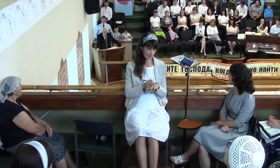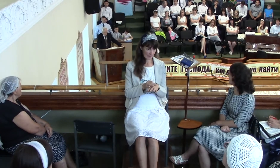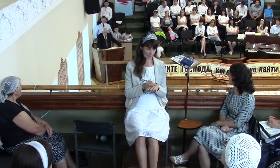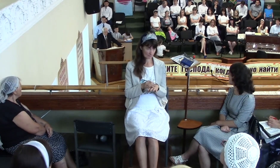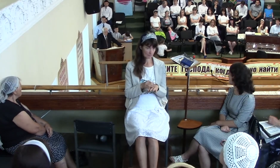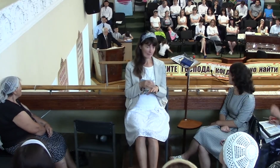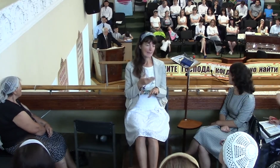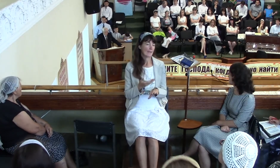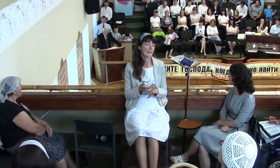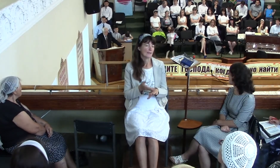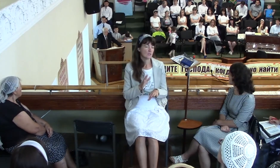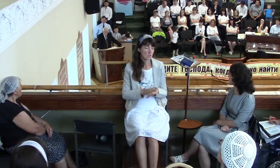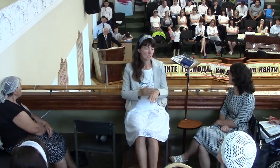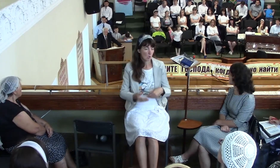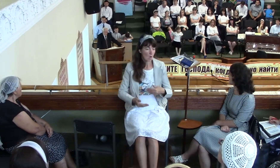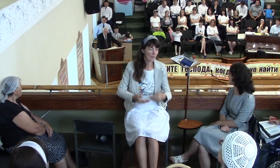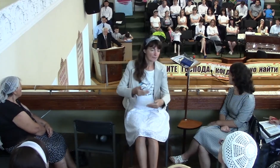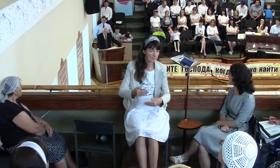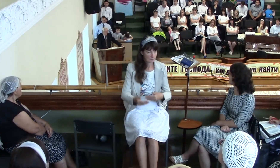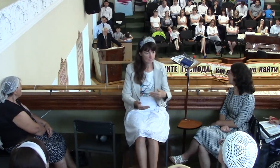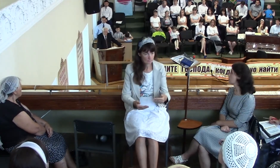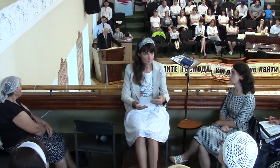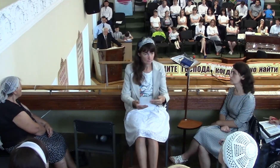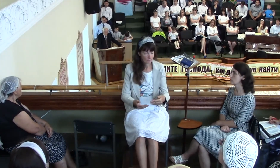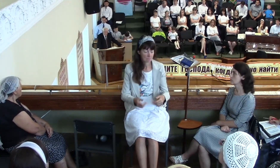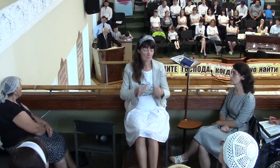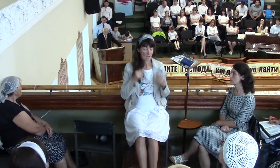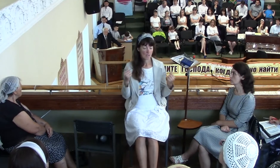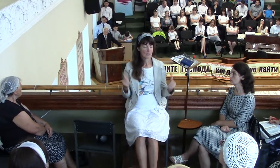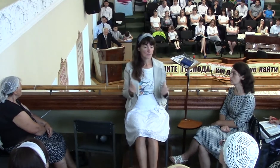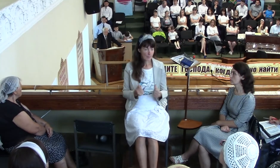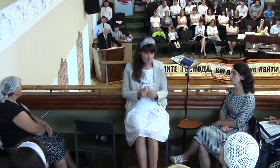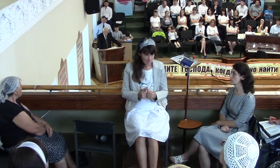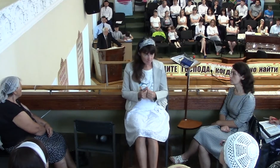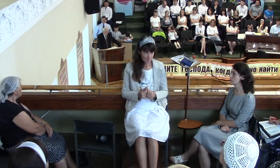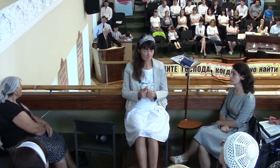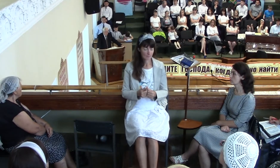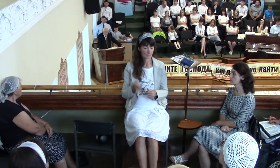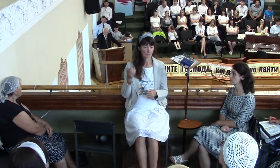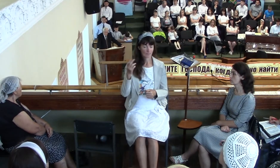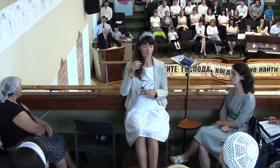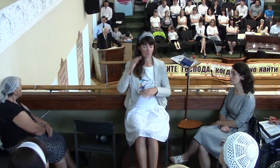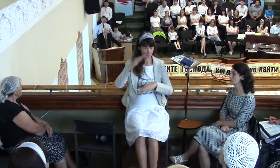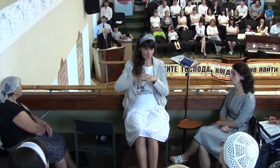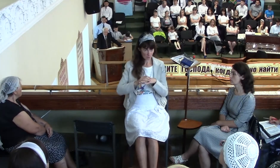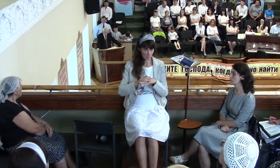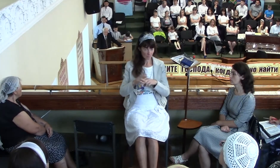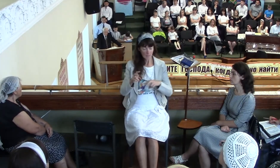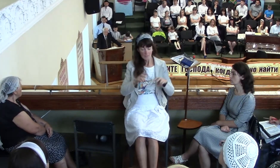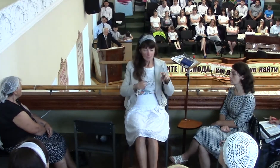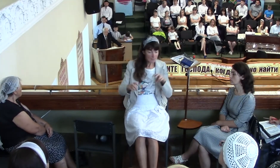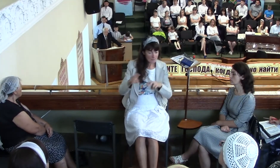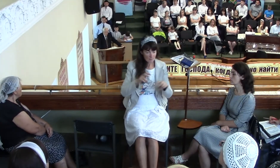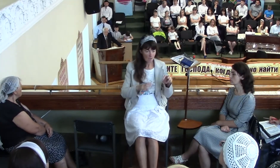была машина, была вера, была готовность подчиниться, потому что все ищут